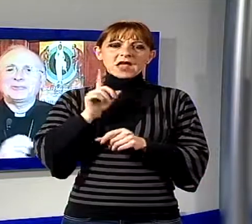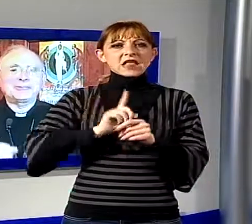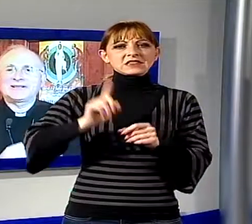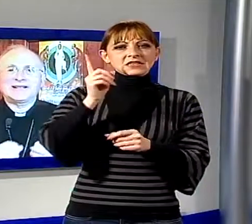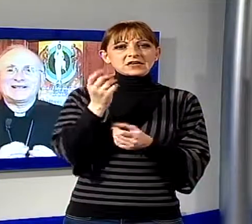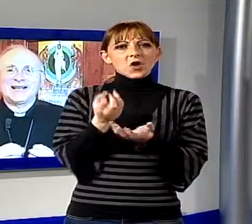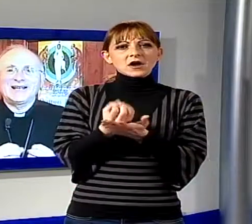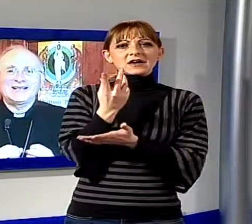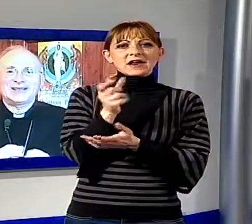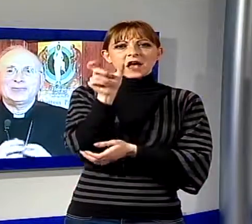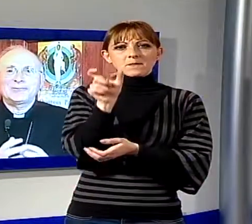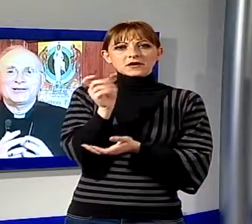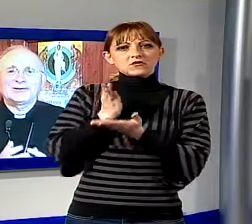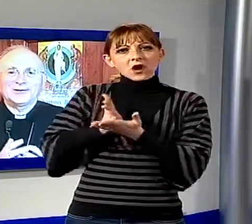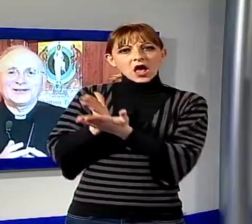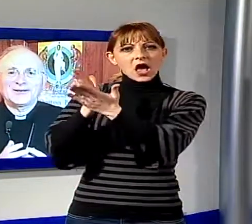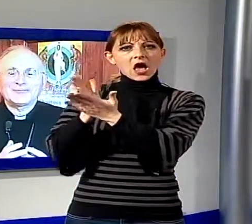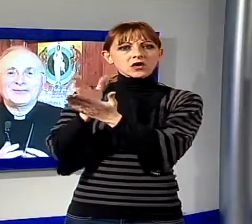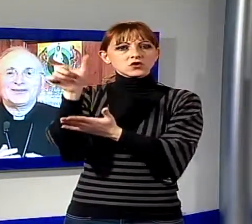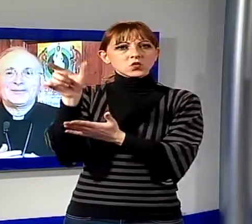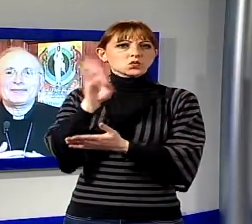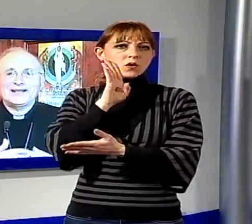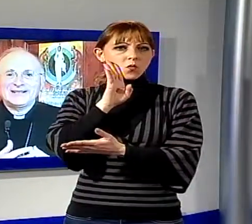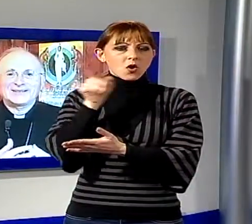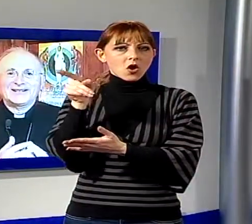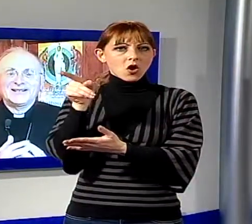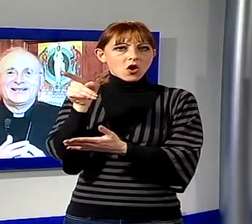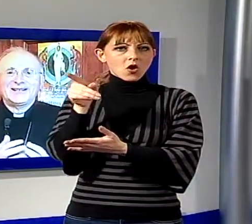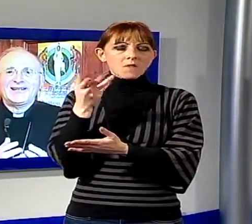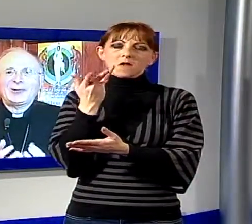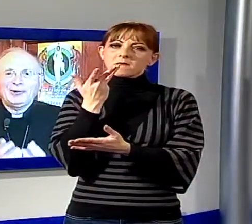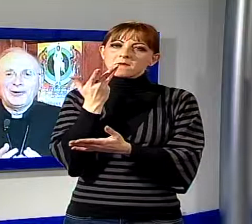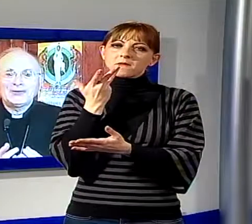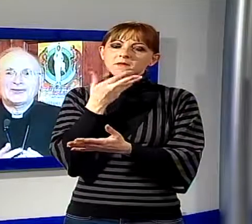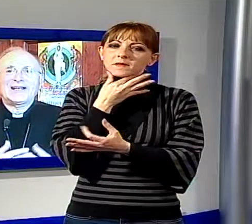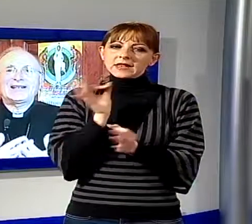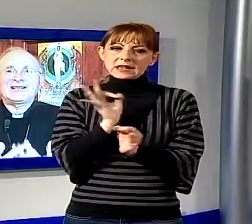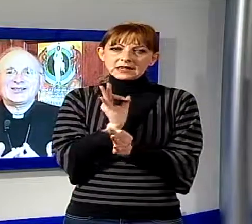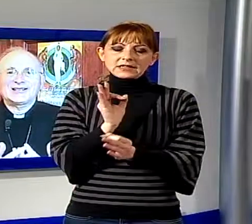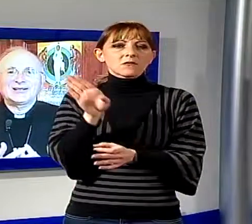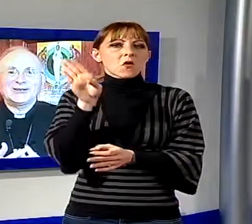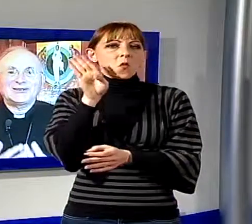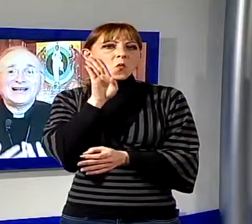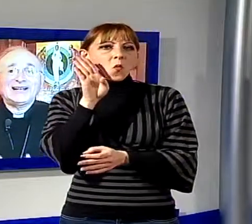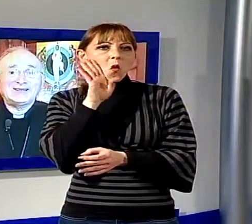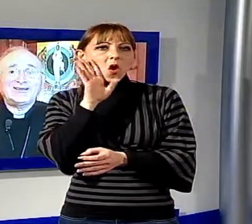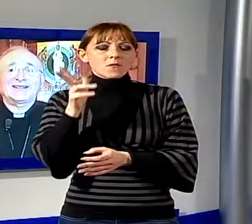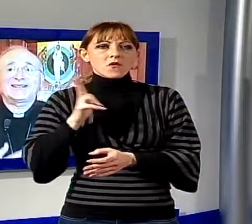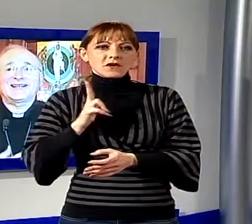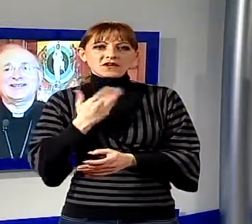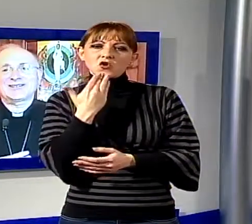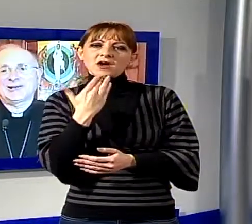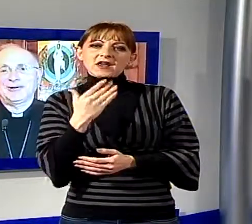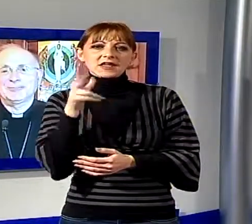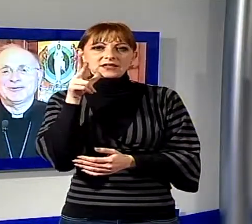questa complementarietà tra uomo e donna, questa bellezza che l'uomo si arricchisce della donna e la donna